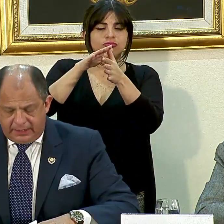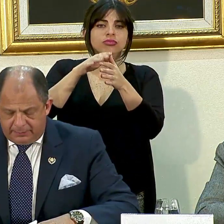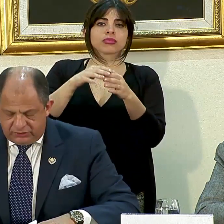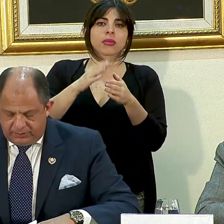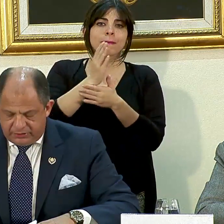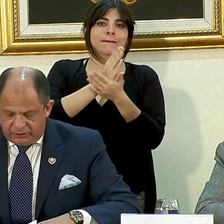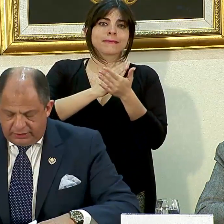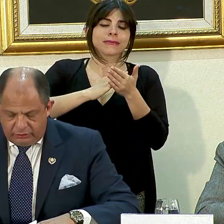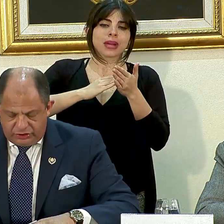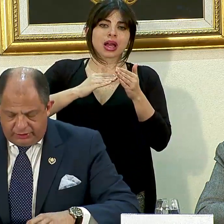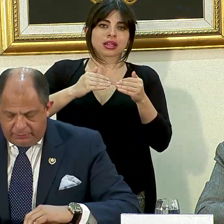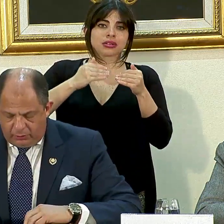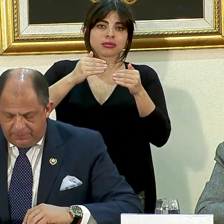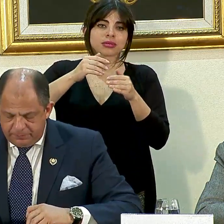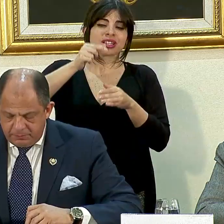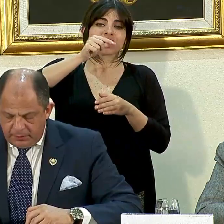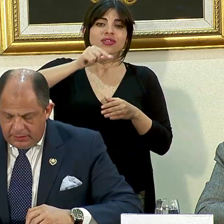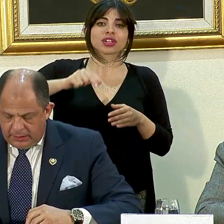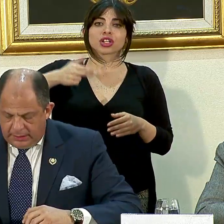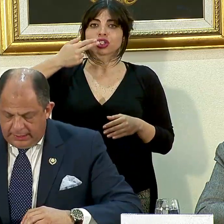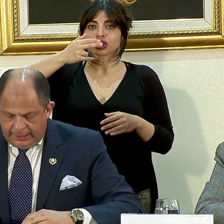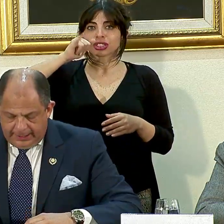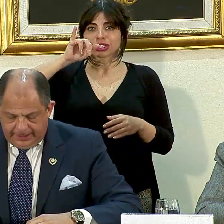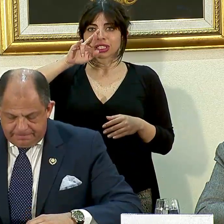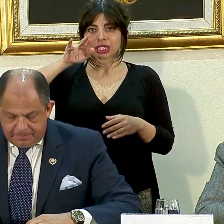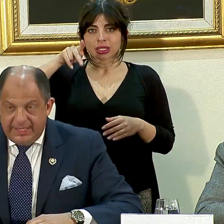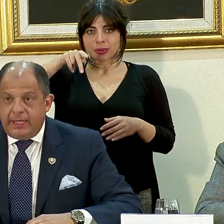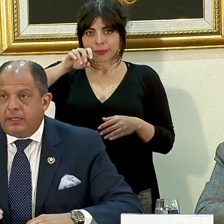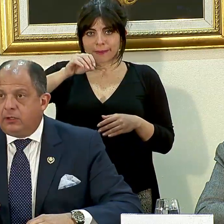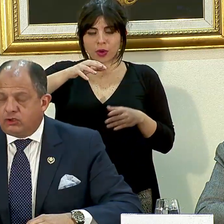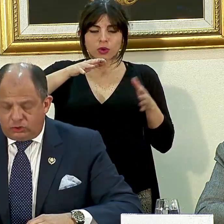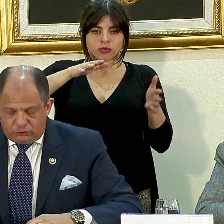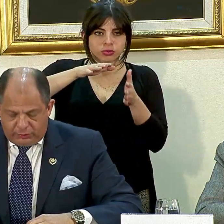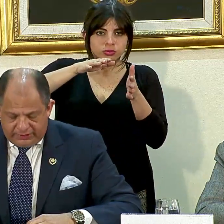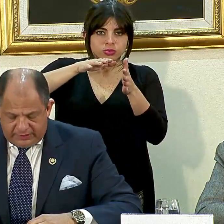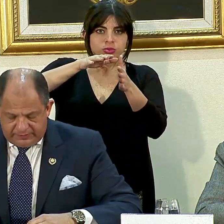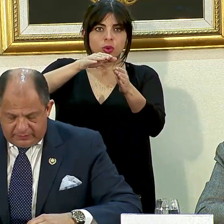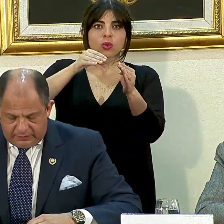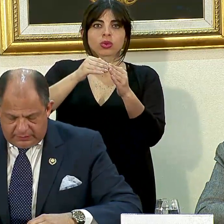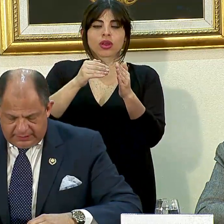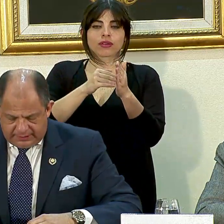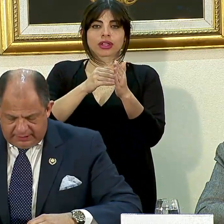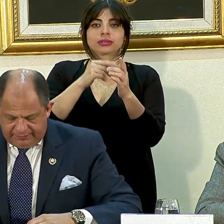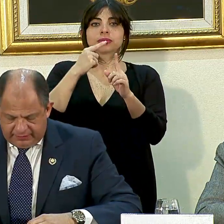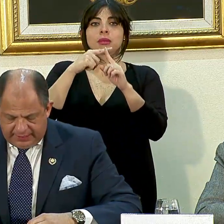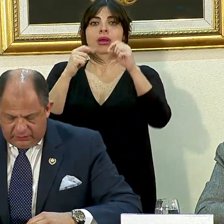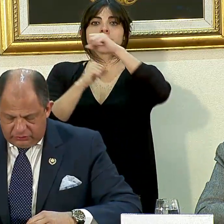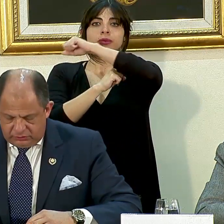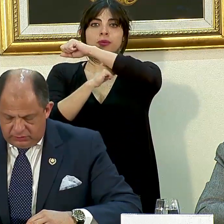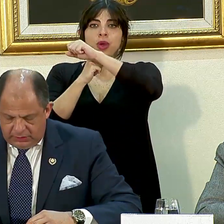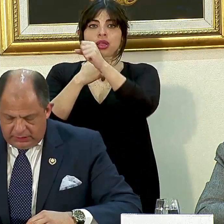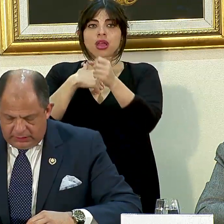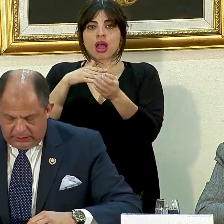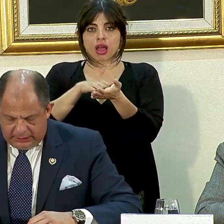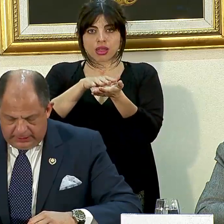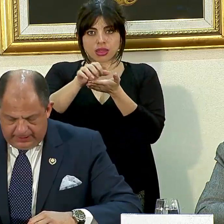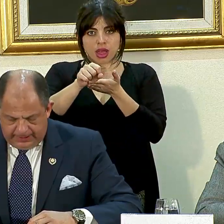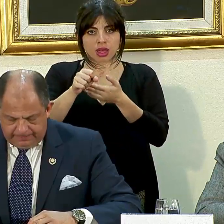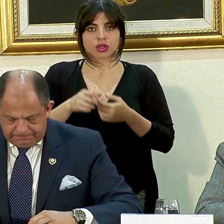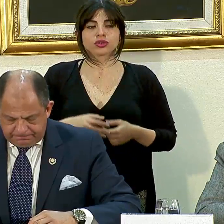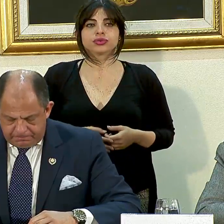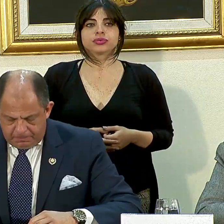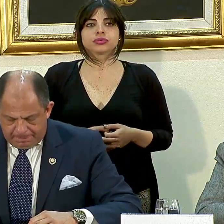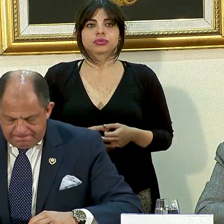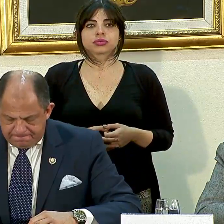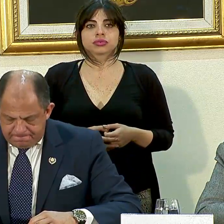en la parte de aproximación del río Chirripó y en los otros puentes que están afectados.